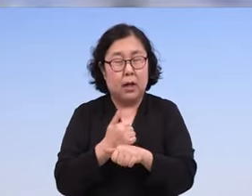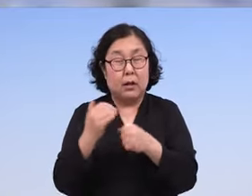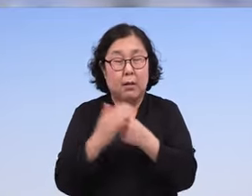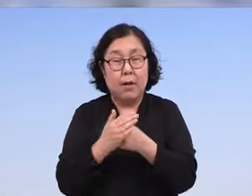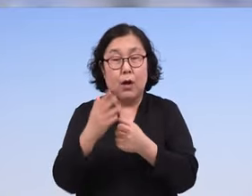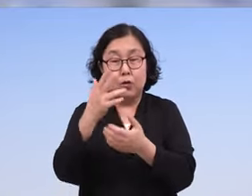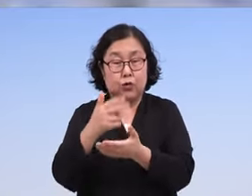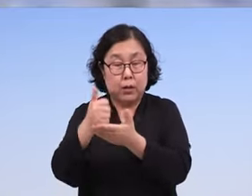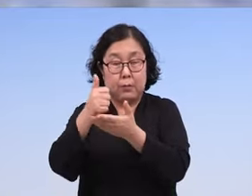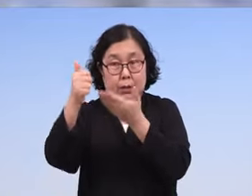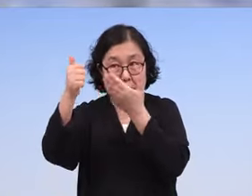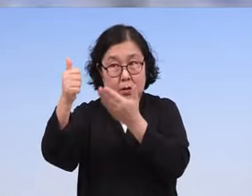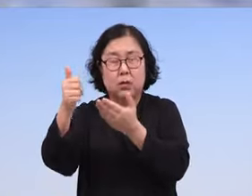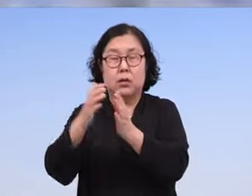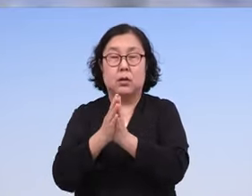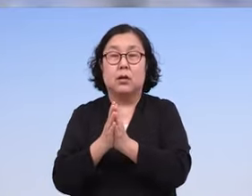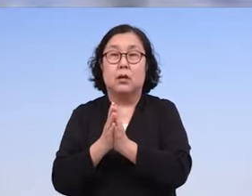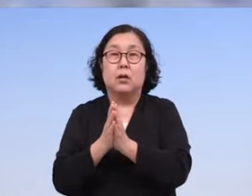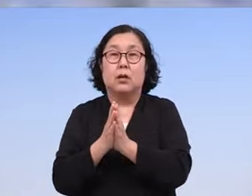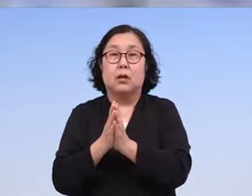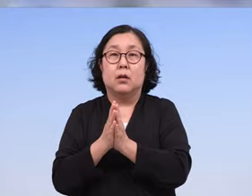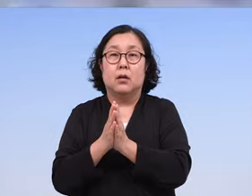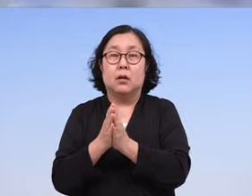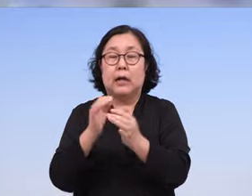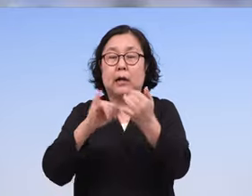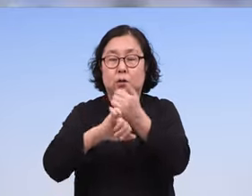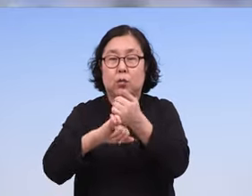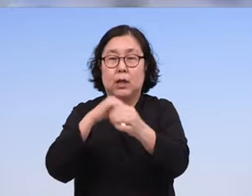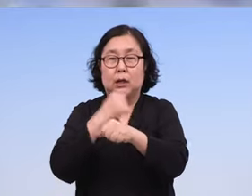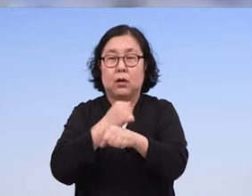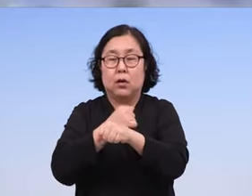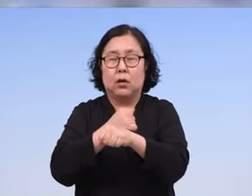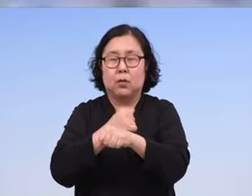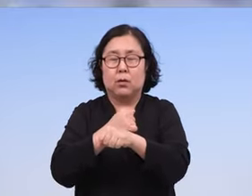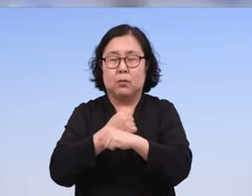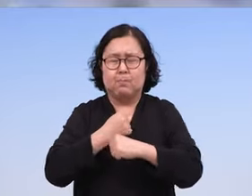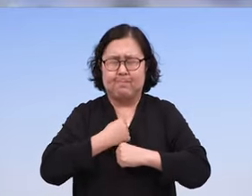더더군다나 뭐 이렇게 슬쩍 한 번 약속한 게 아니잖아요.